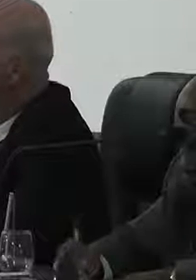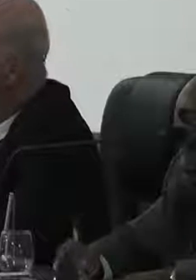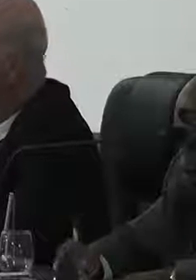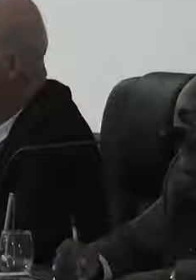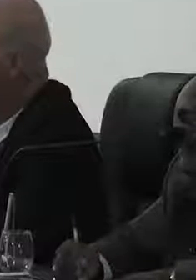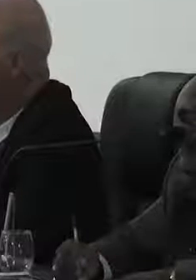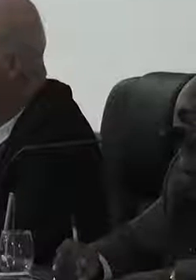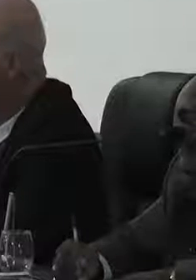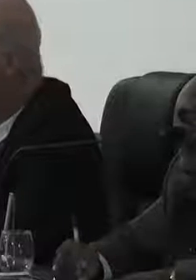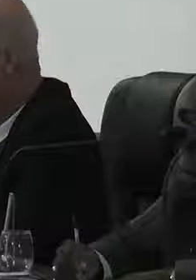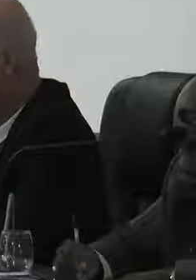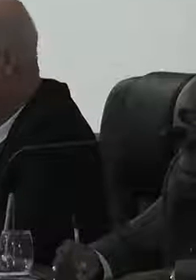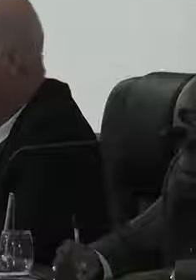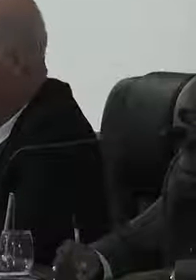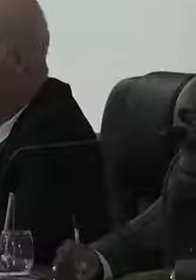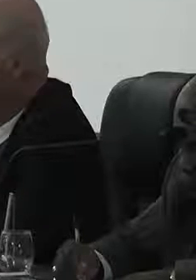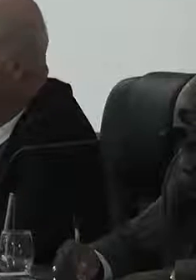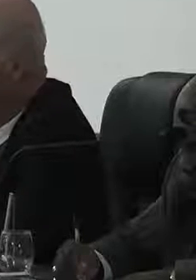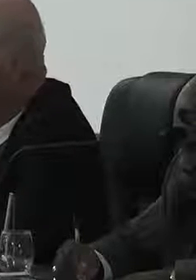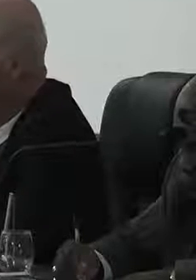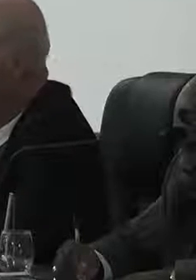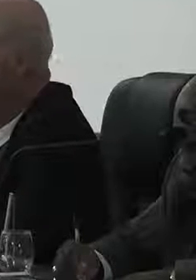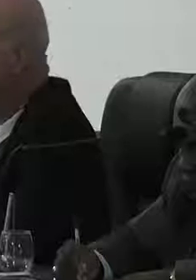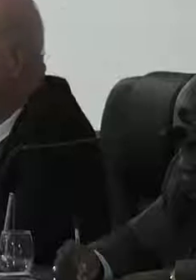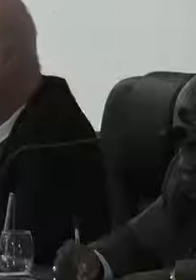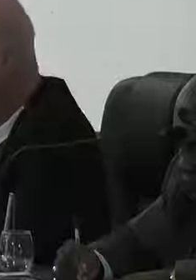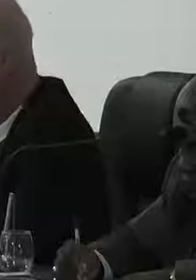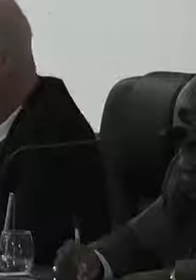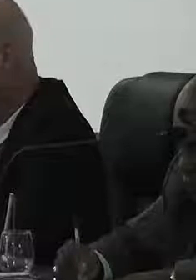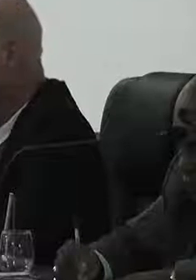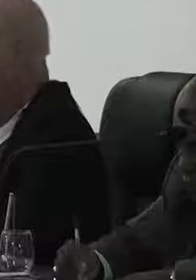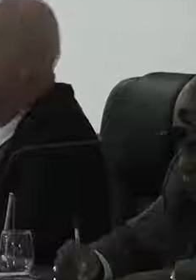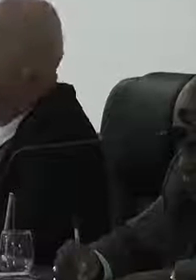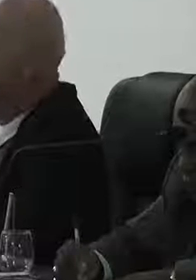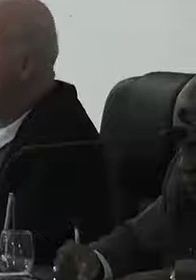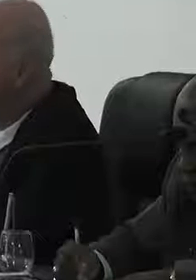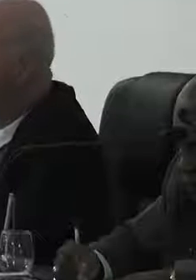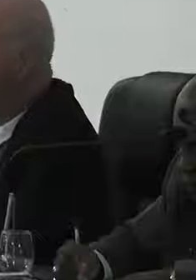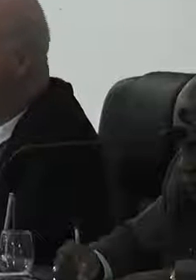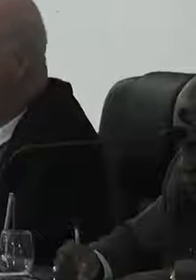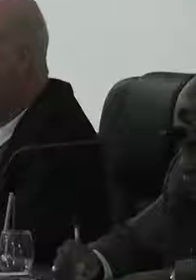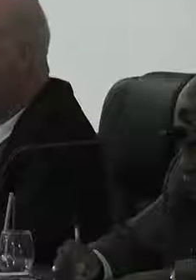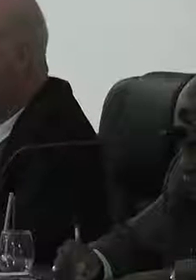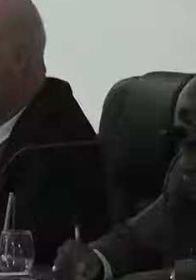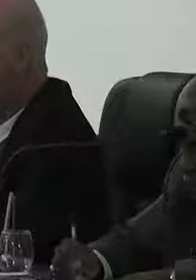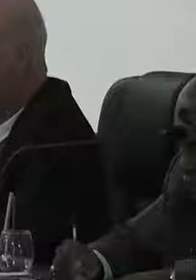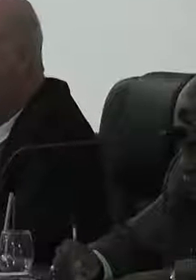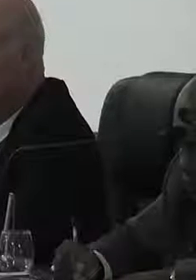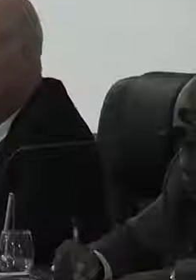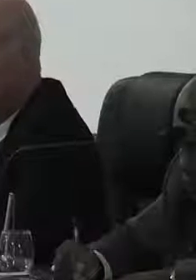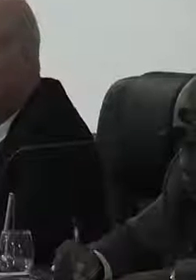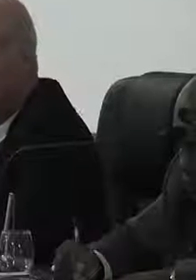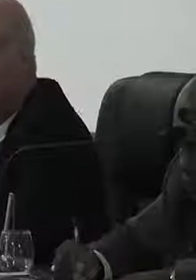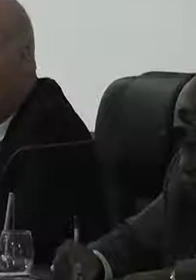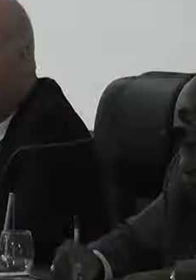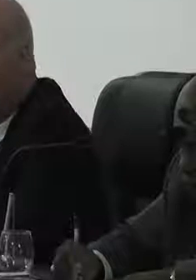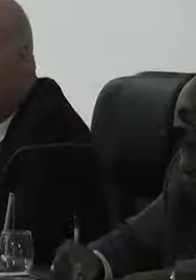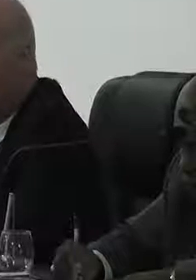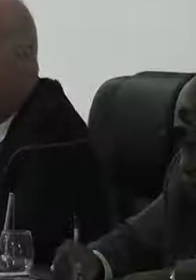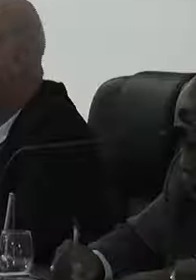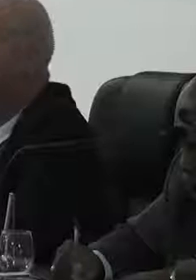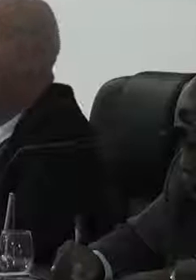Então sim, esses dois destinos, não só Rio do Engenho, que tem essa igreja, além da história da própria Lagoa Encantada, que é uma